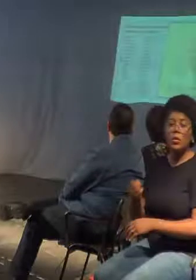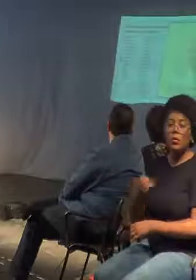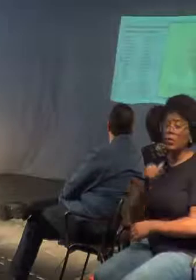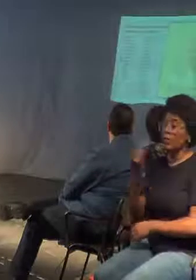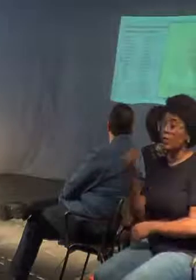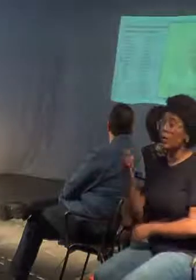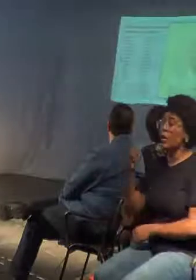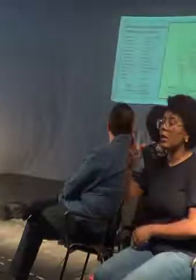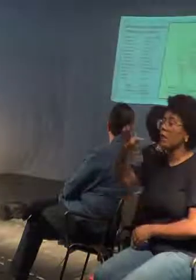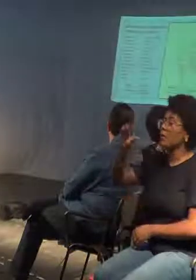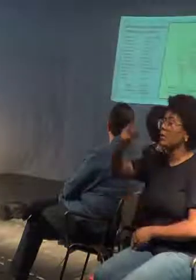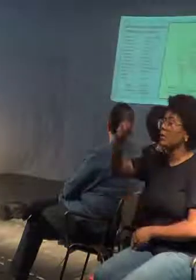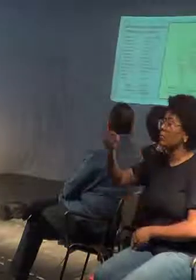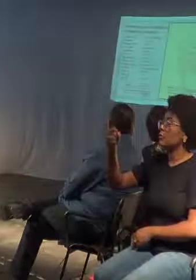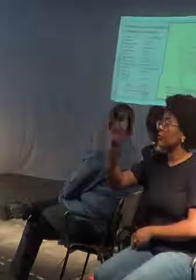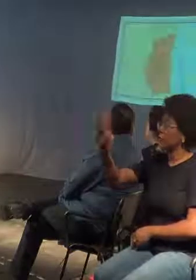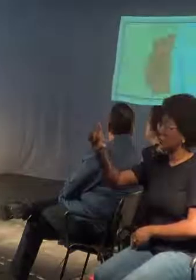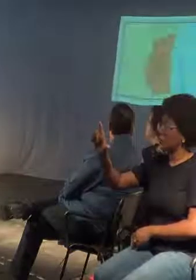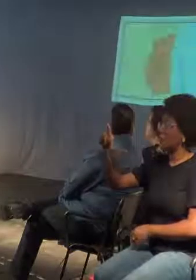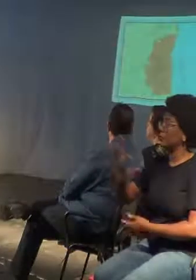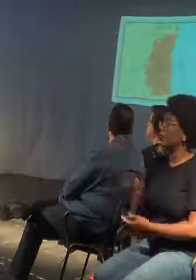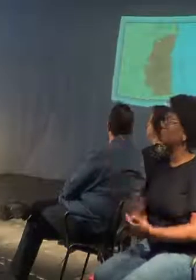julho, como todo ano o IBGE faz.